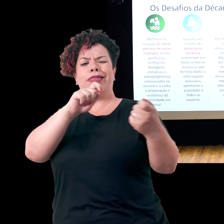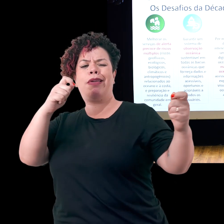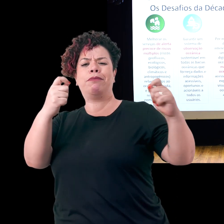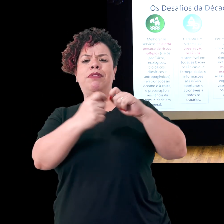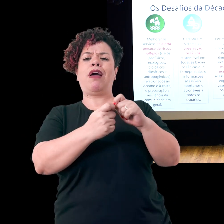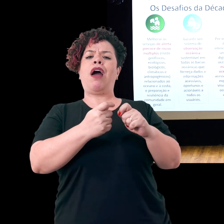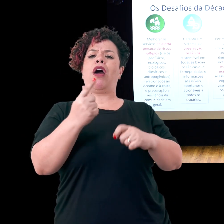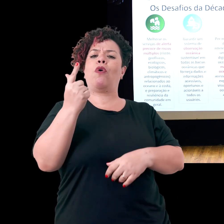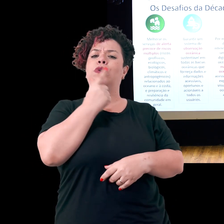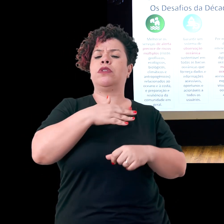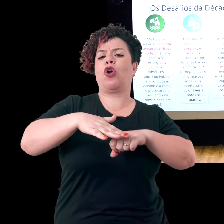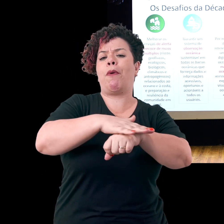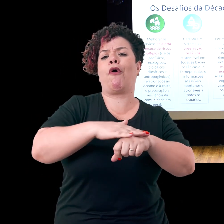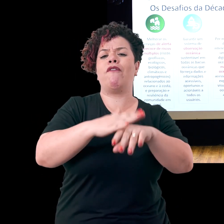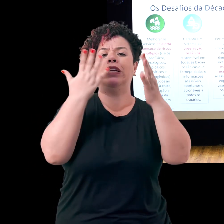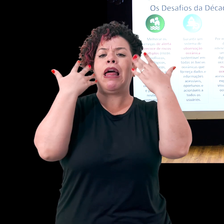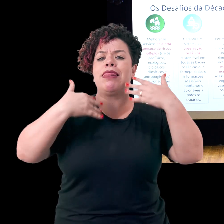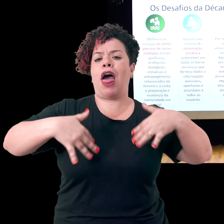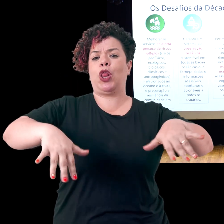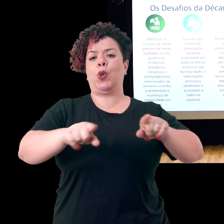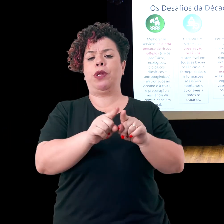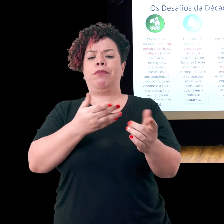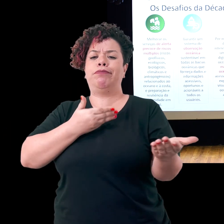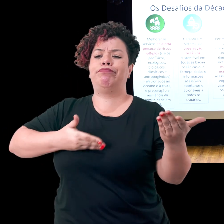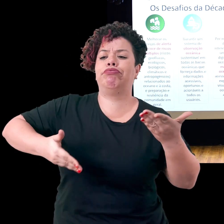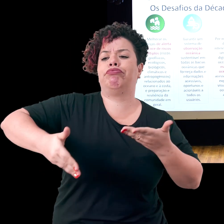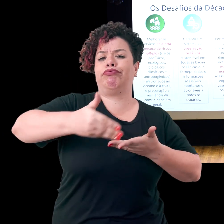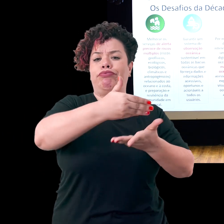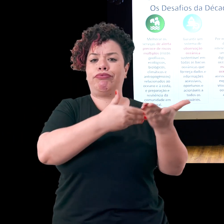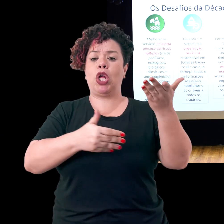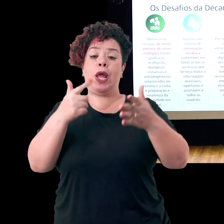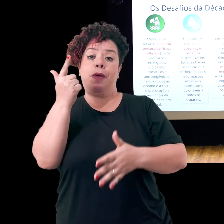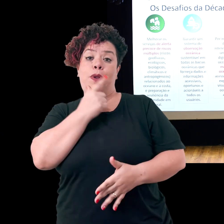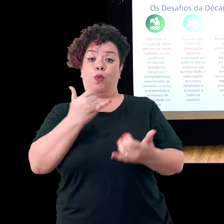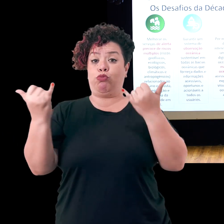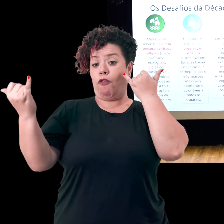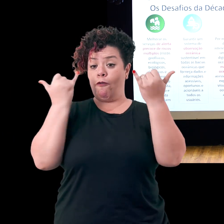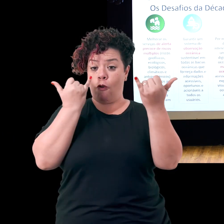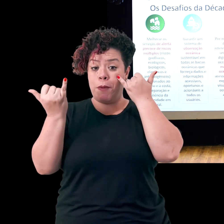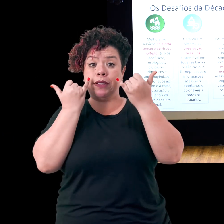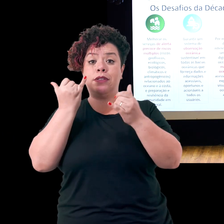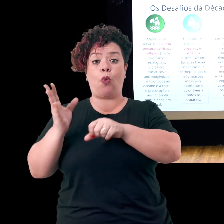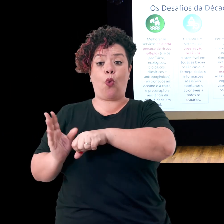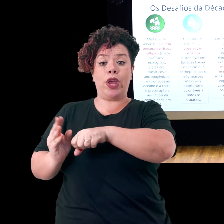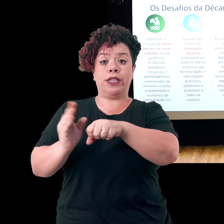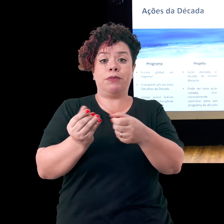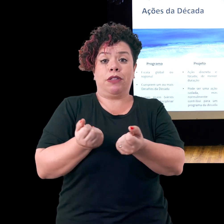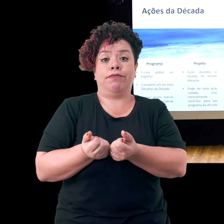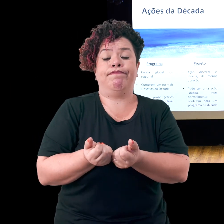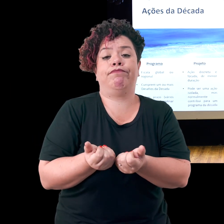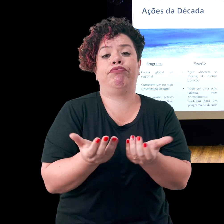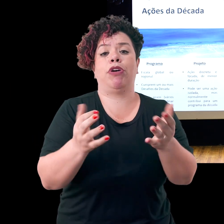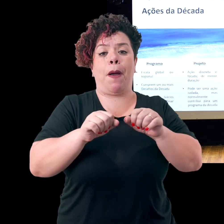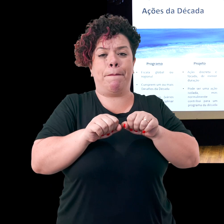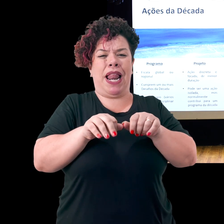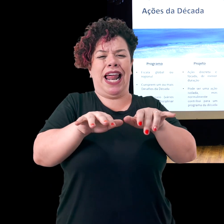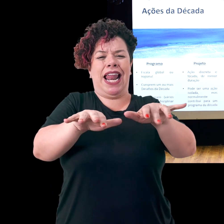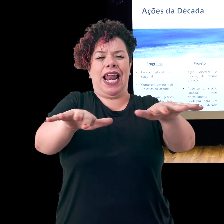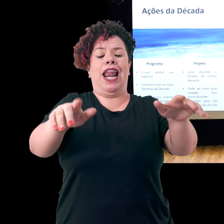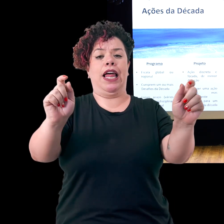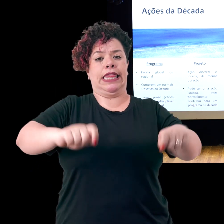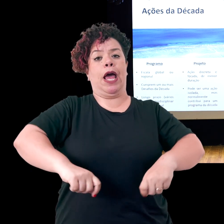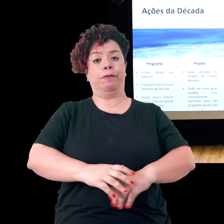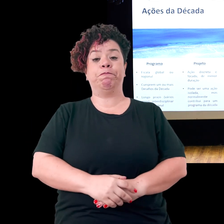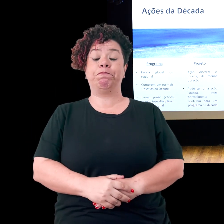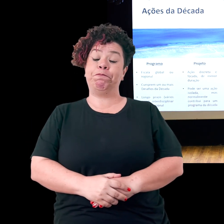uma capacidade, né, de fazer esse diálogo para que essa informação, esse conhecimento possa ser, então,